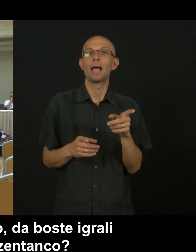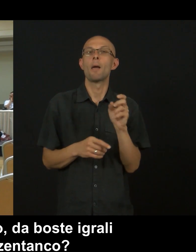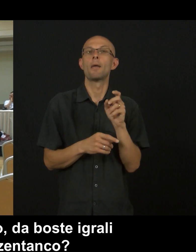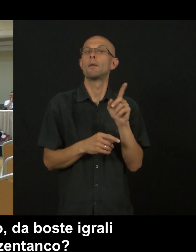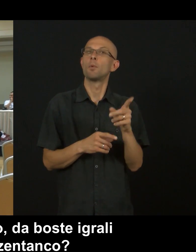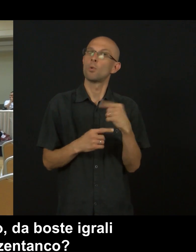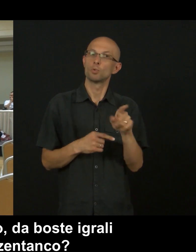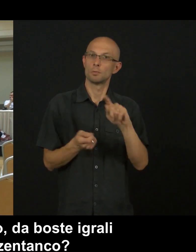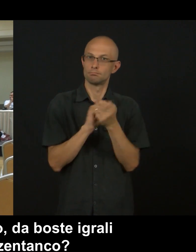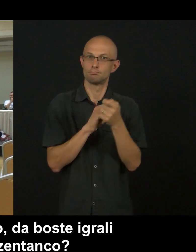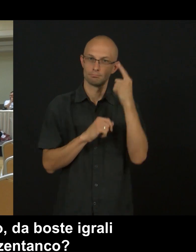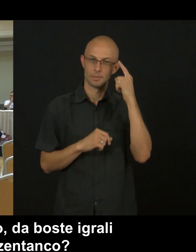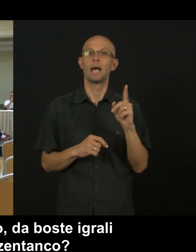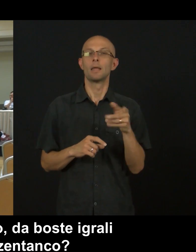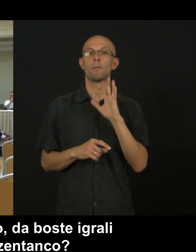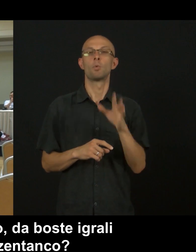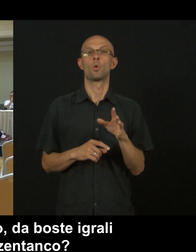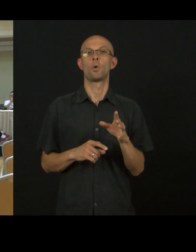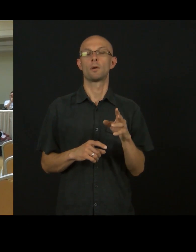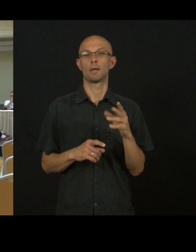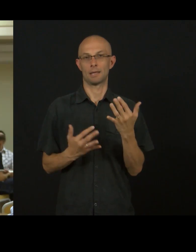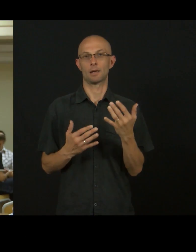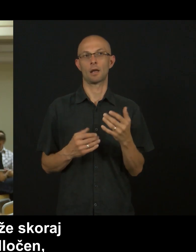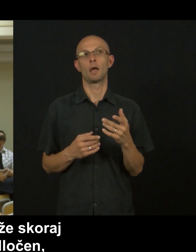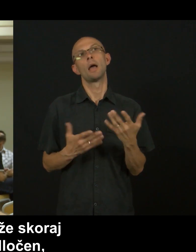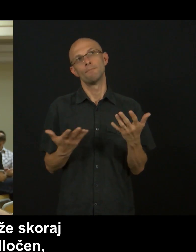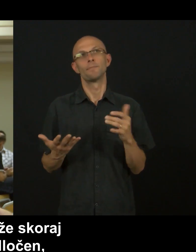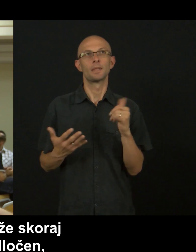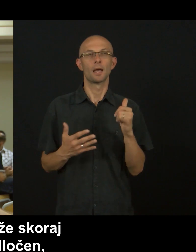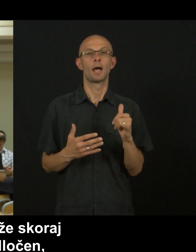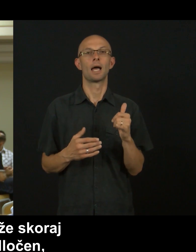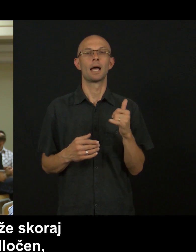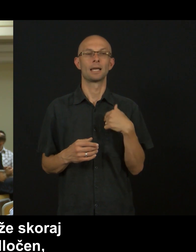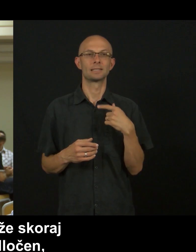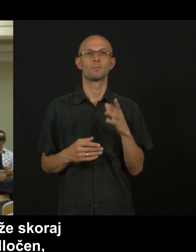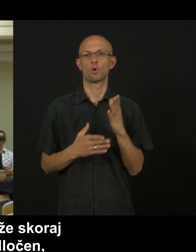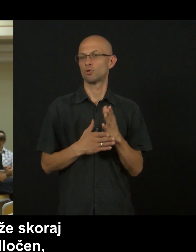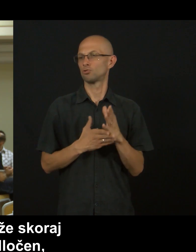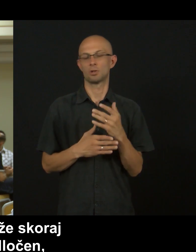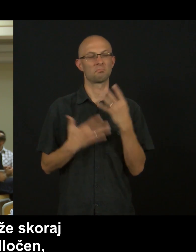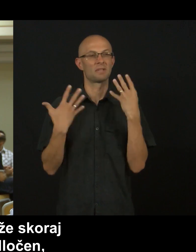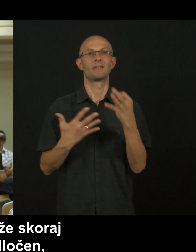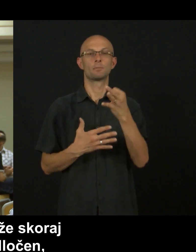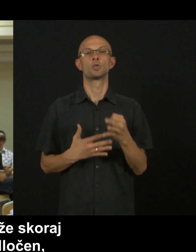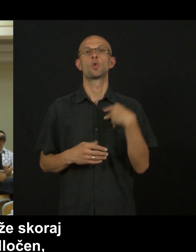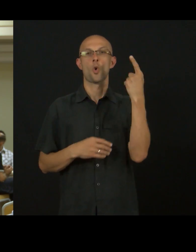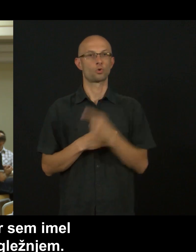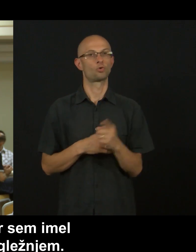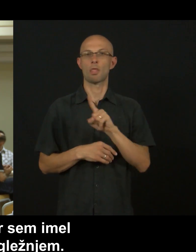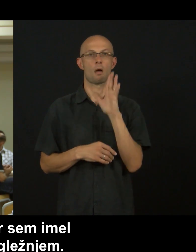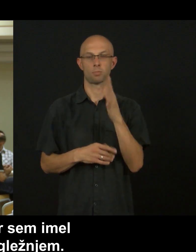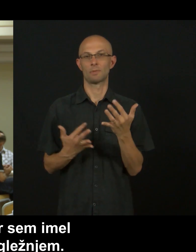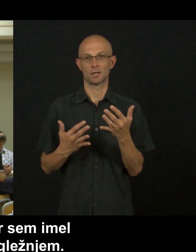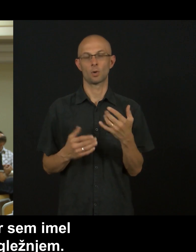vas je prepričalo to, da boste igrali za slovensko reprezentanco? Pa ja, jaz sem bil že skoraj 90% odločen, da ne